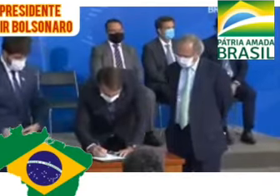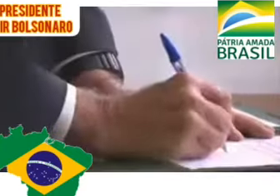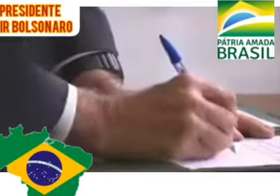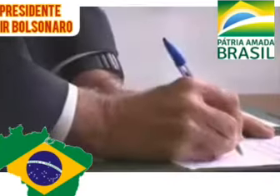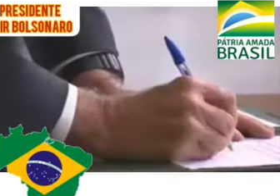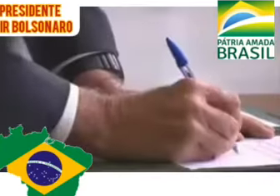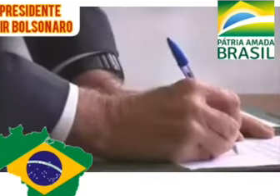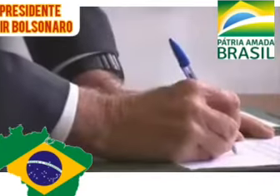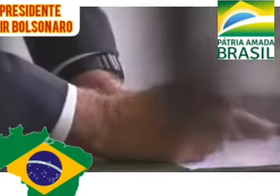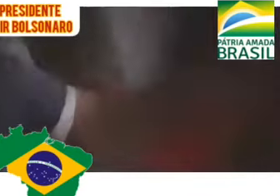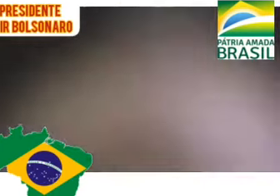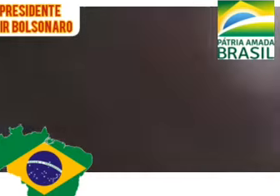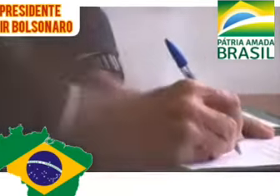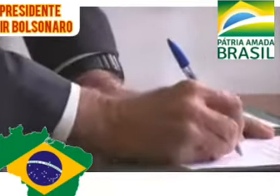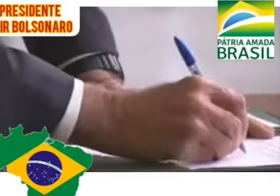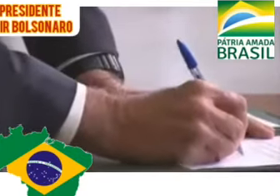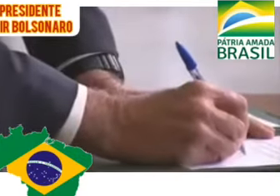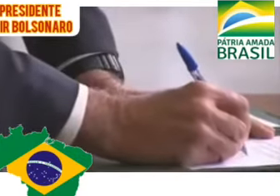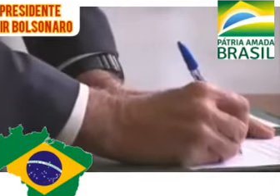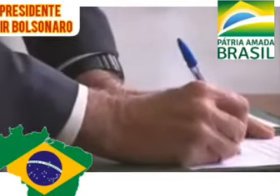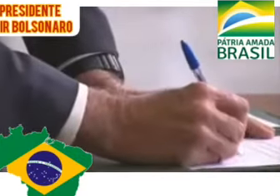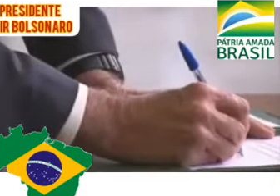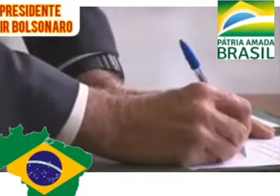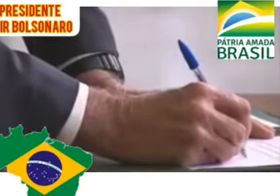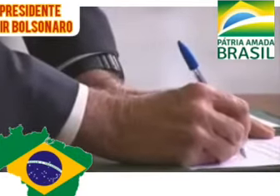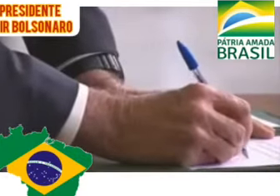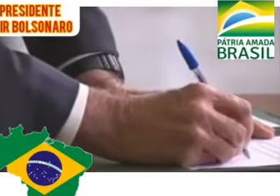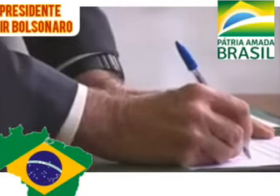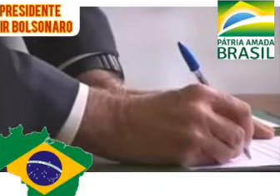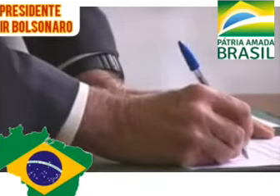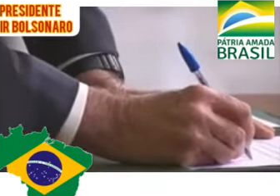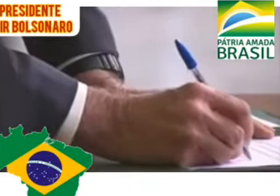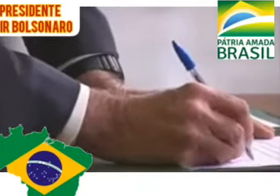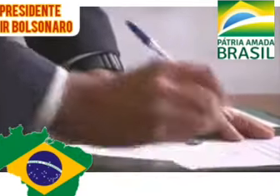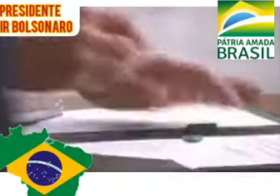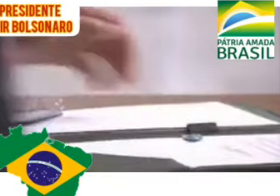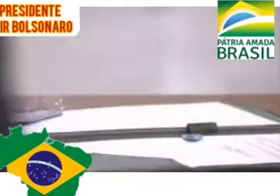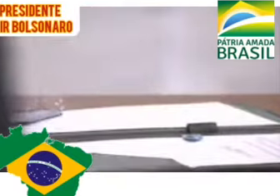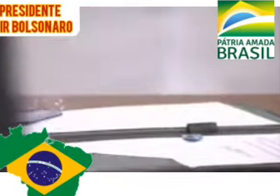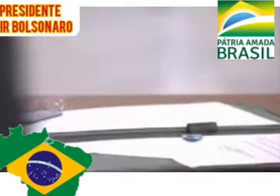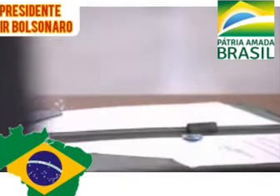O relator é o deputado federal Zé Vitor, do PL de Minas Gerais.